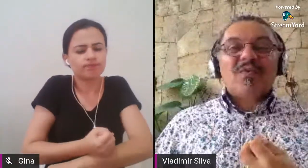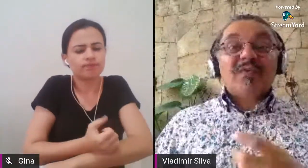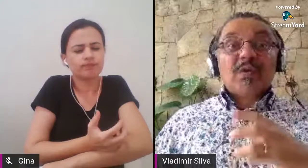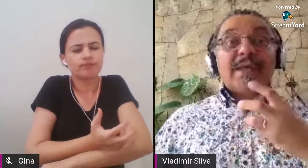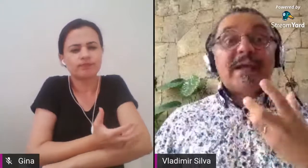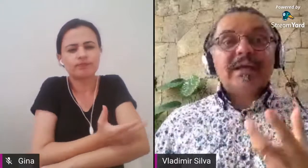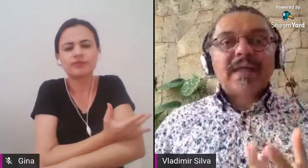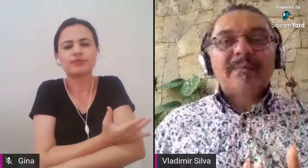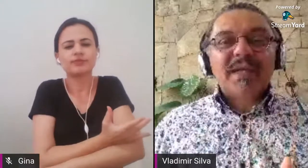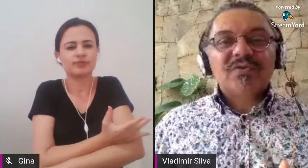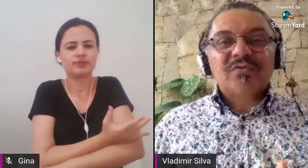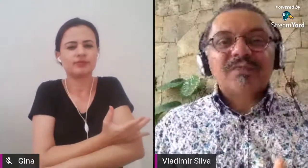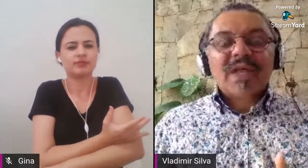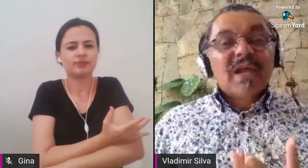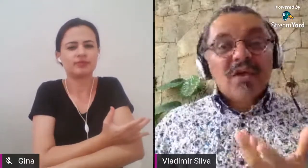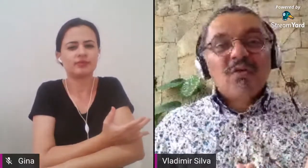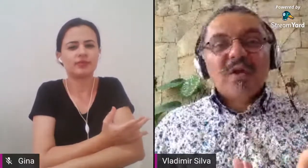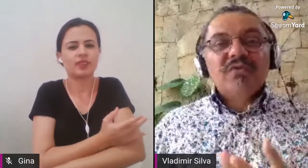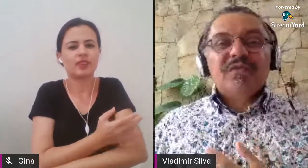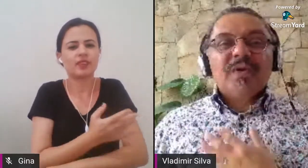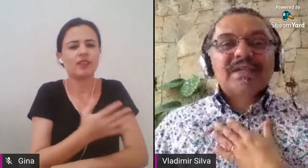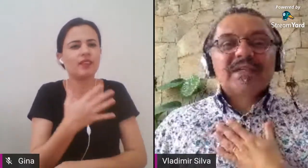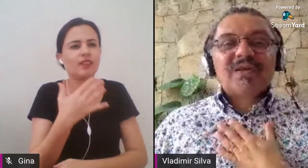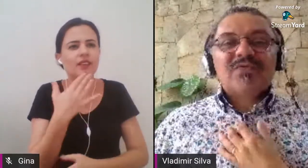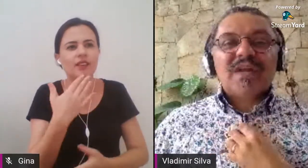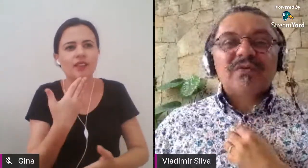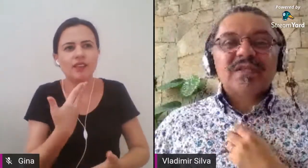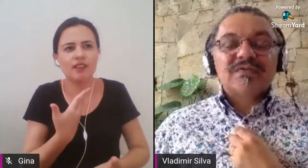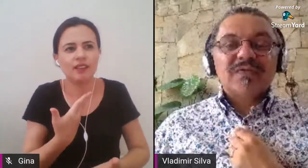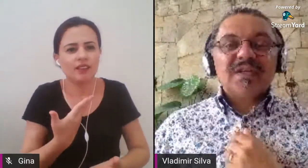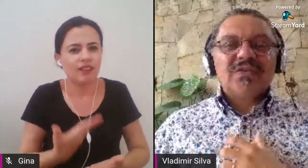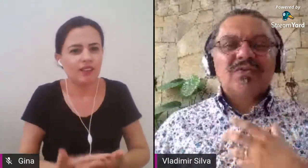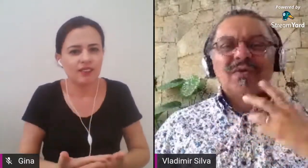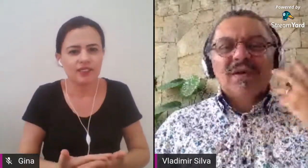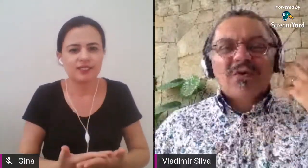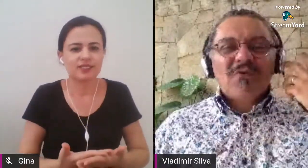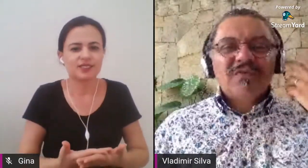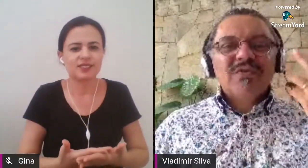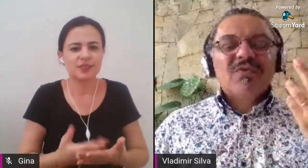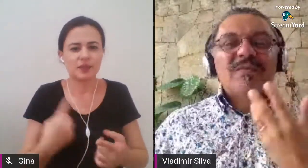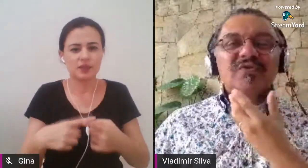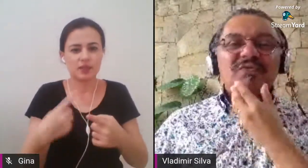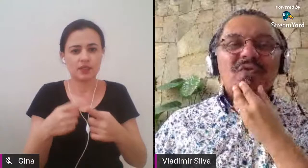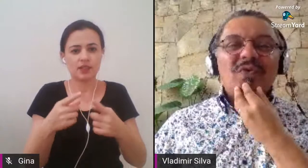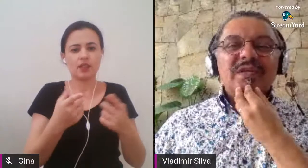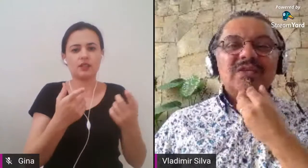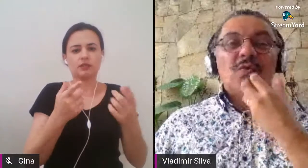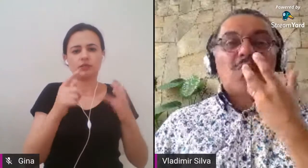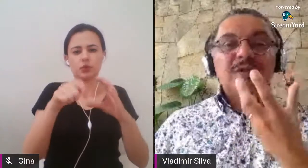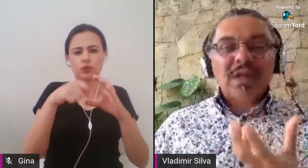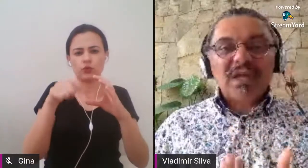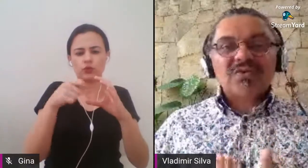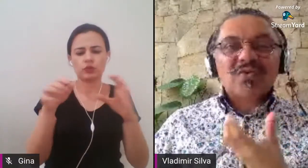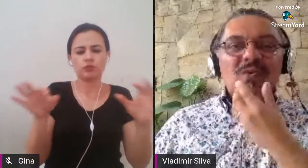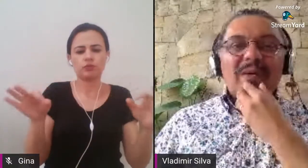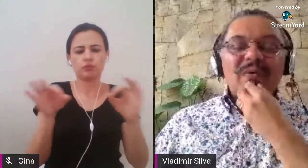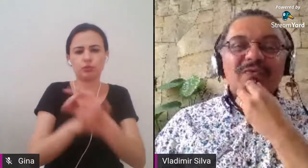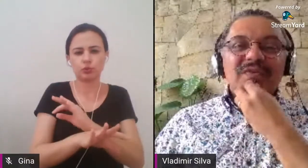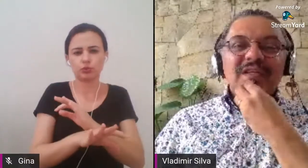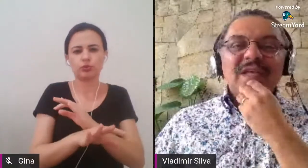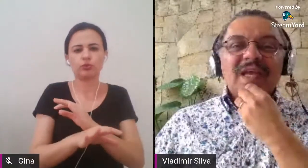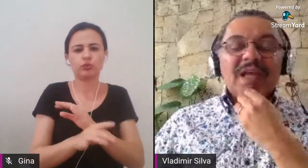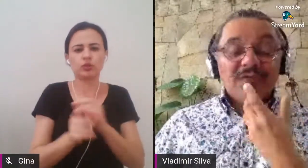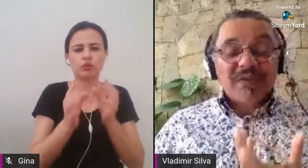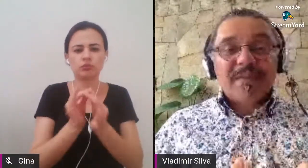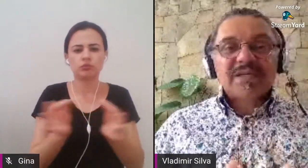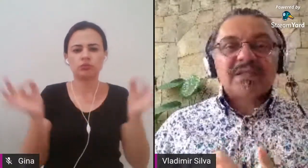é o promover o encantamento. Eu, quando vi o resultado final desse vídeo, ouvindo com meus fones e no contexto no qual eu